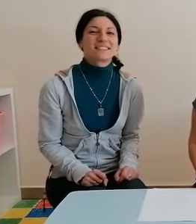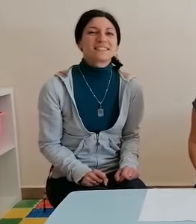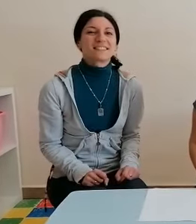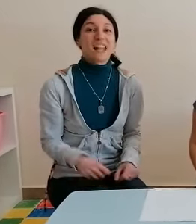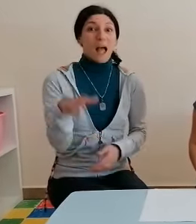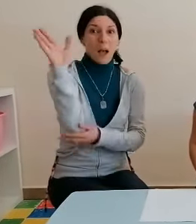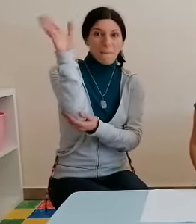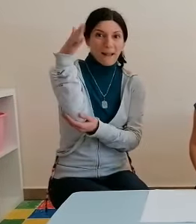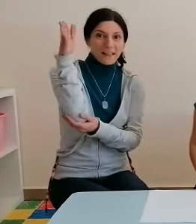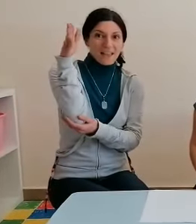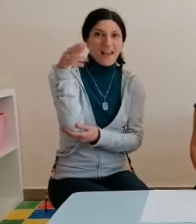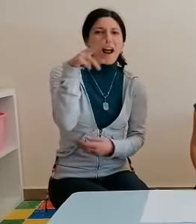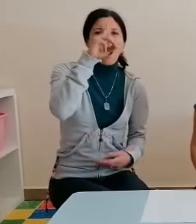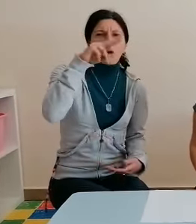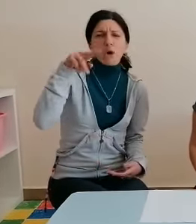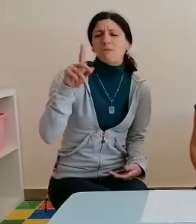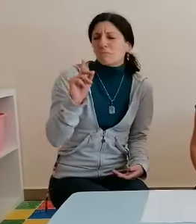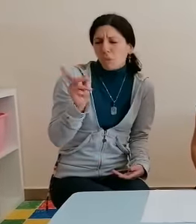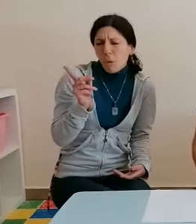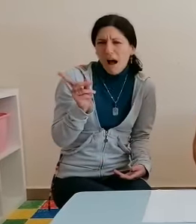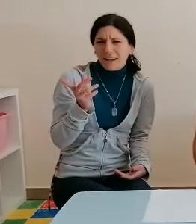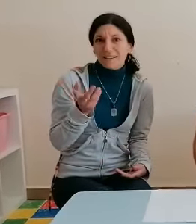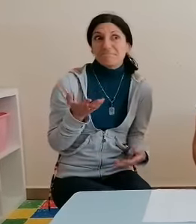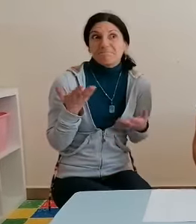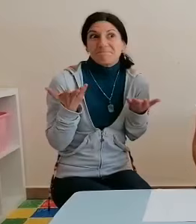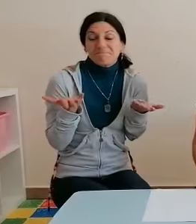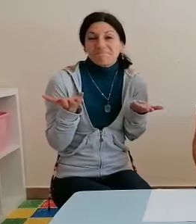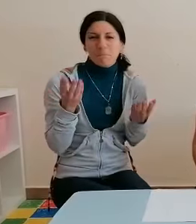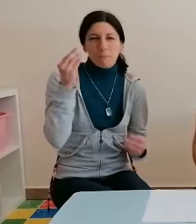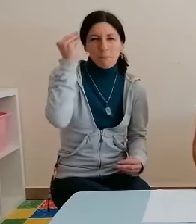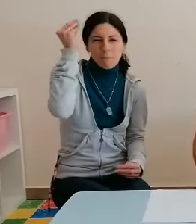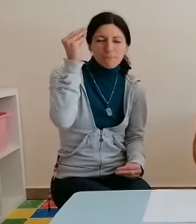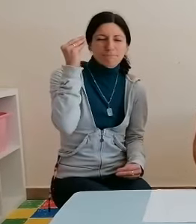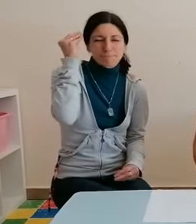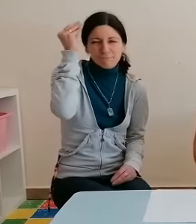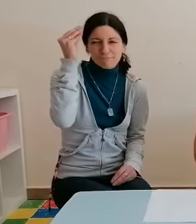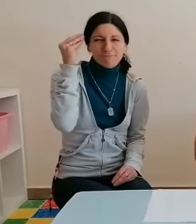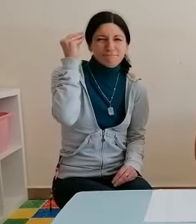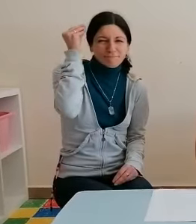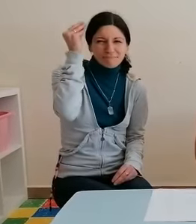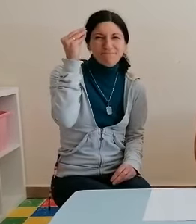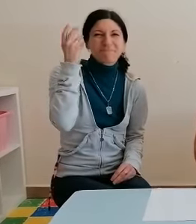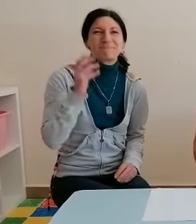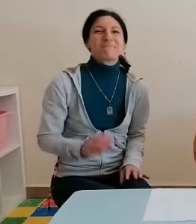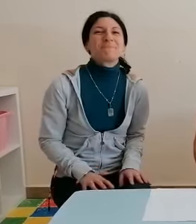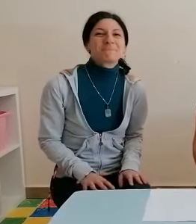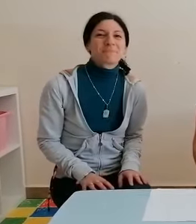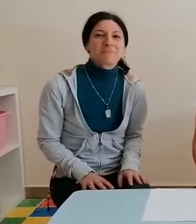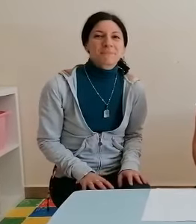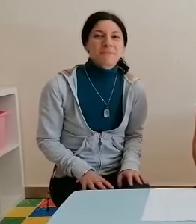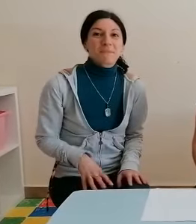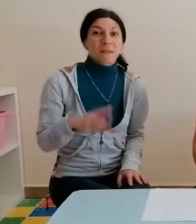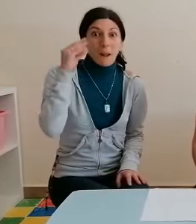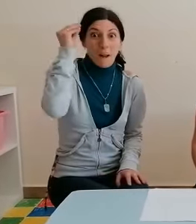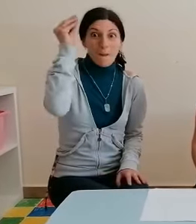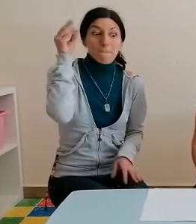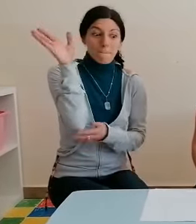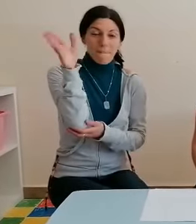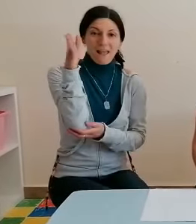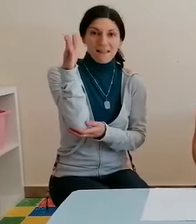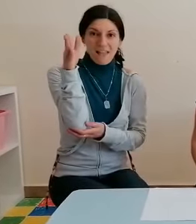bandiera dell'Italia? Secondo me sì, soprattutto i bambini a cui piace il calcio. Pensavamo proprio di farvi fare